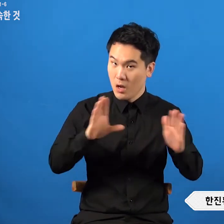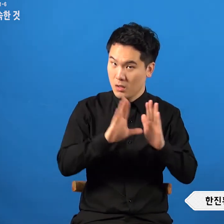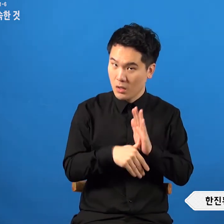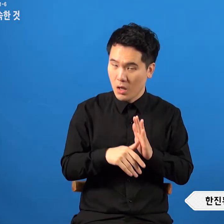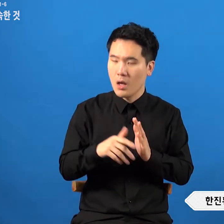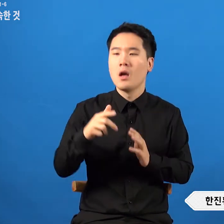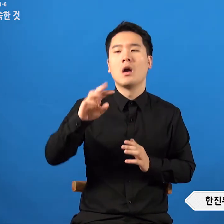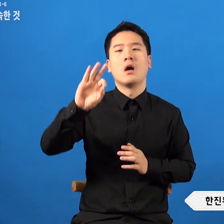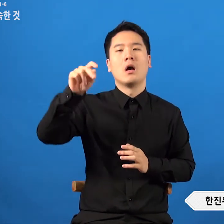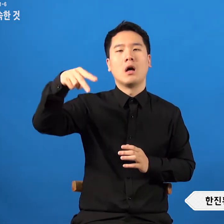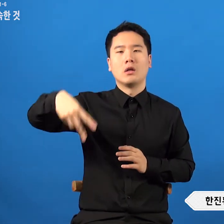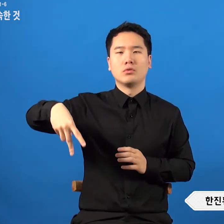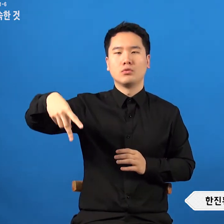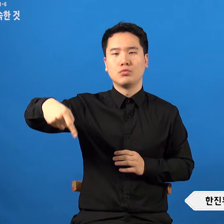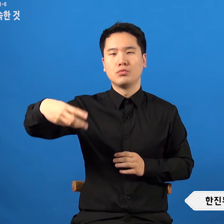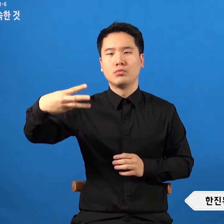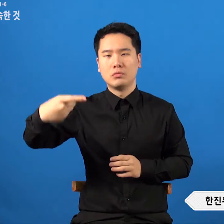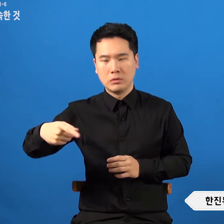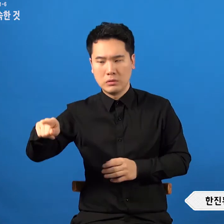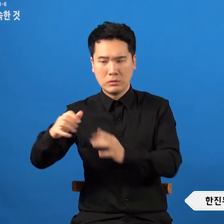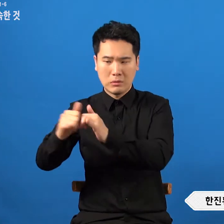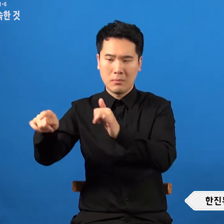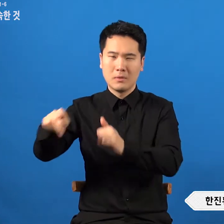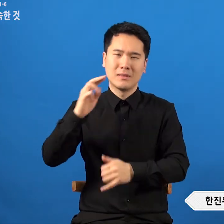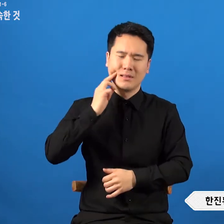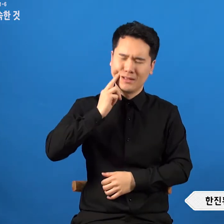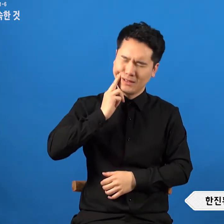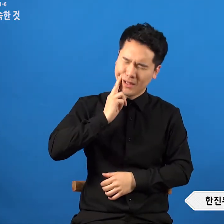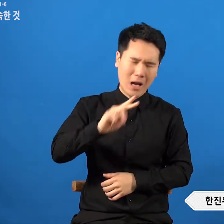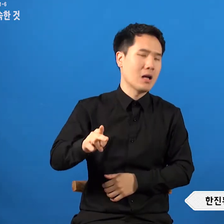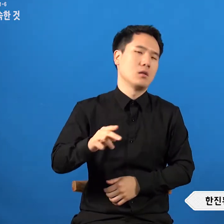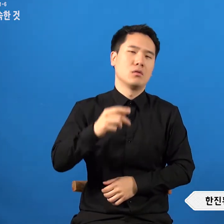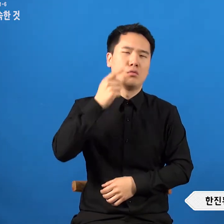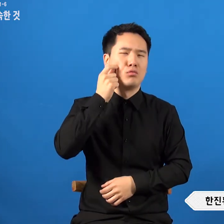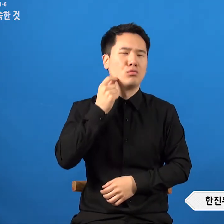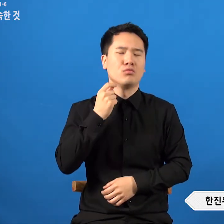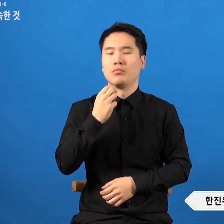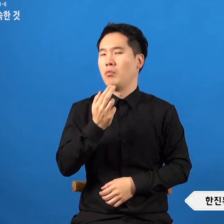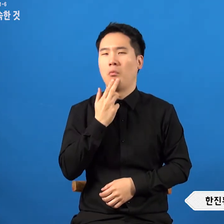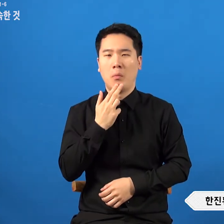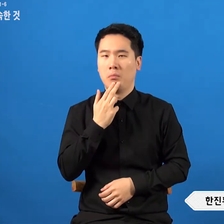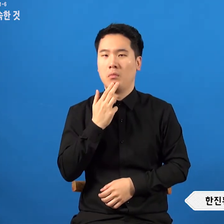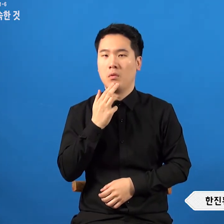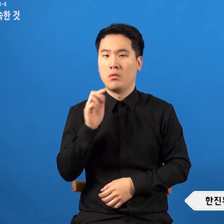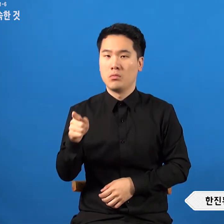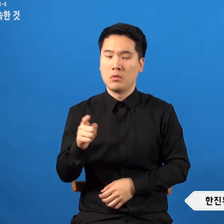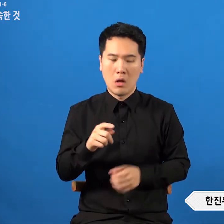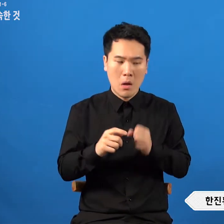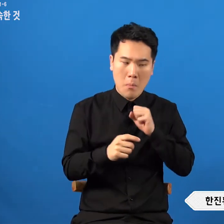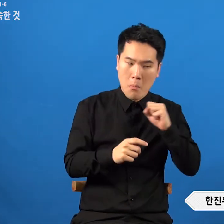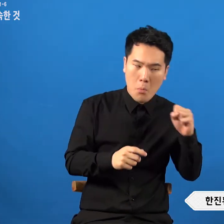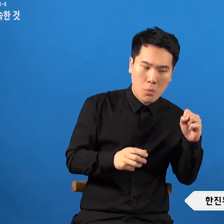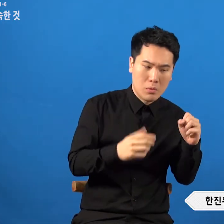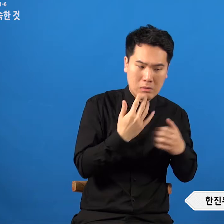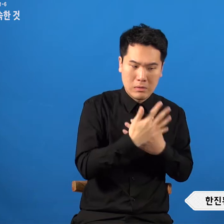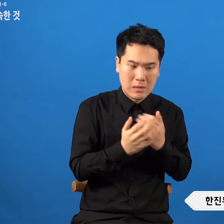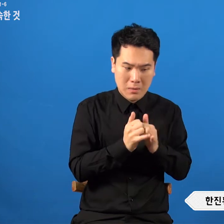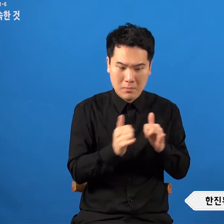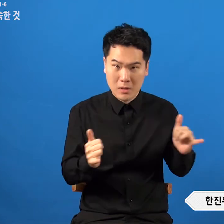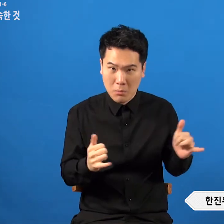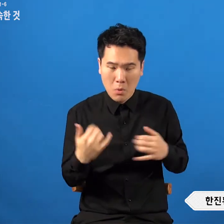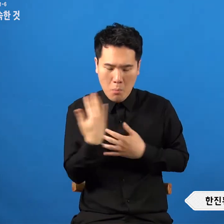그지없는 사람들이라는 것을 설명을 했죠. 그 사람들은 포로를 잡으면 산채로 가죽을 벗기는